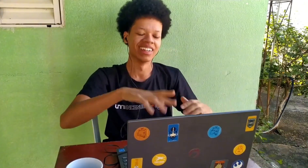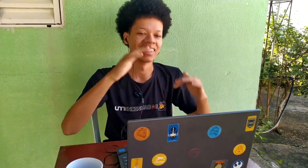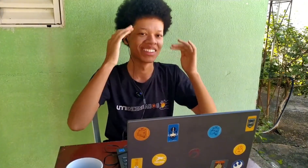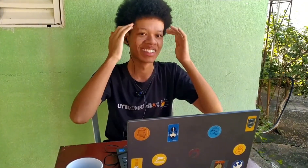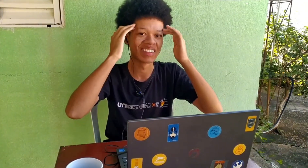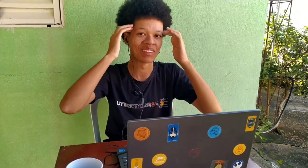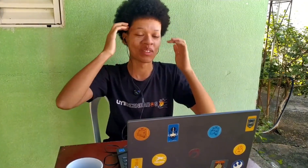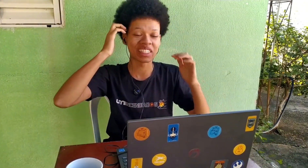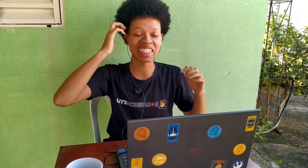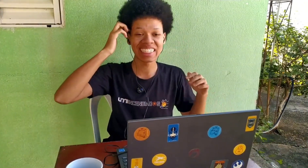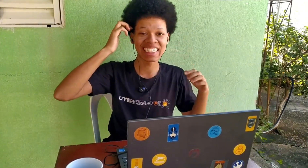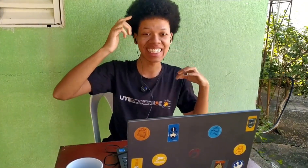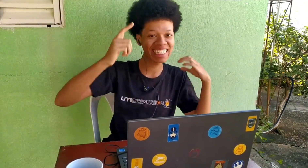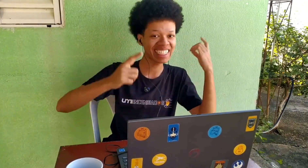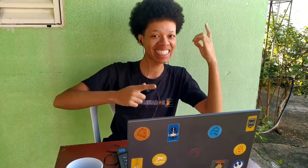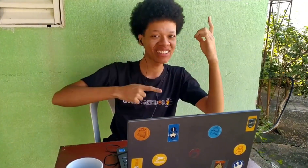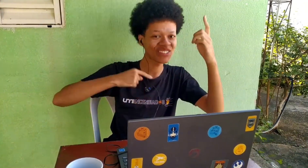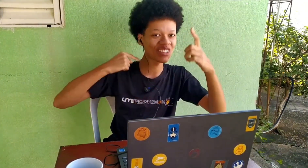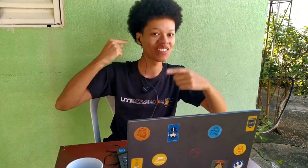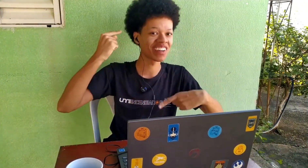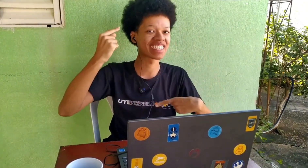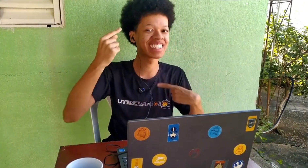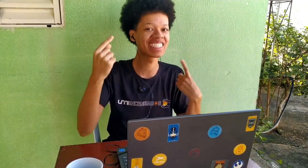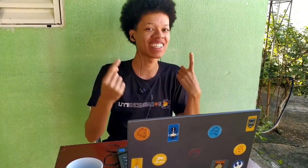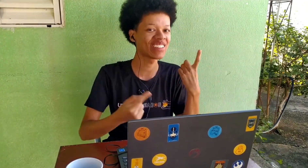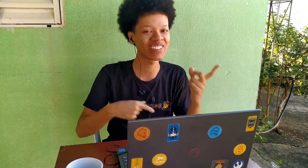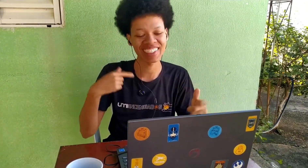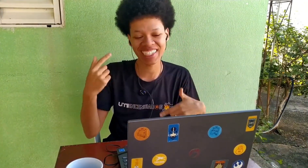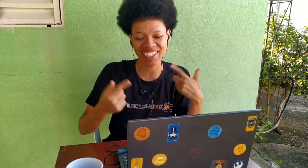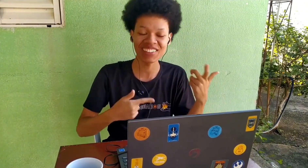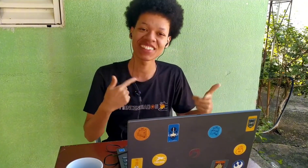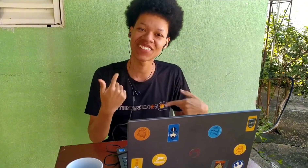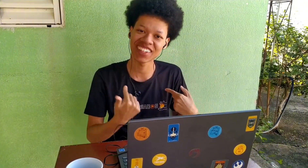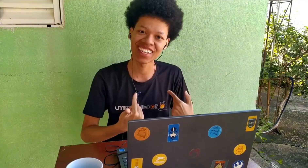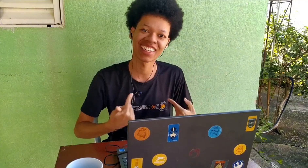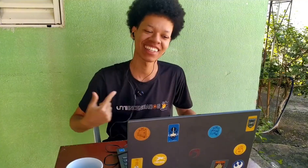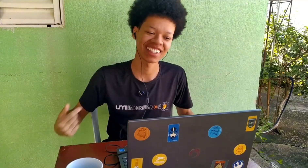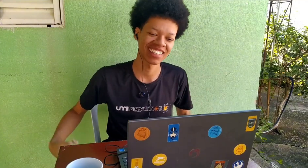Aqui eu tava processando a informação do que eu ia falar